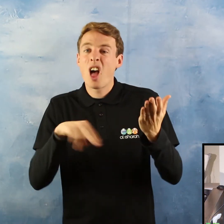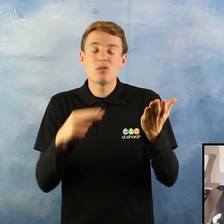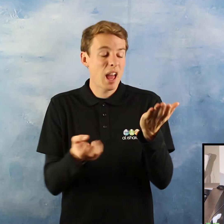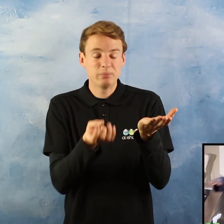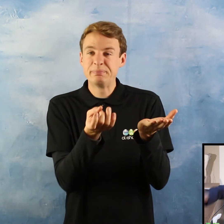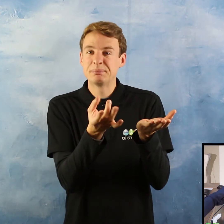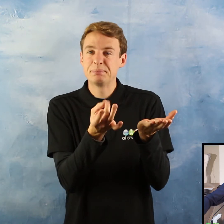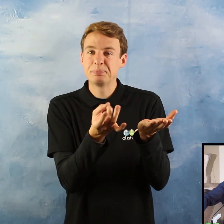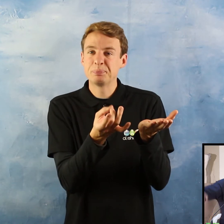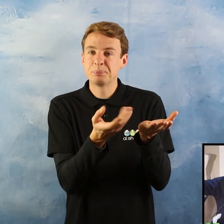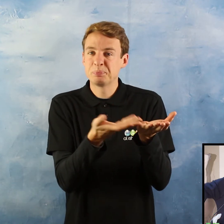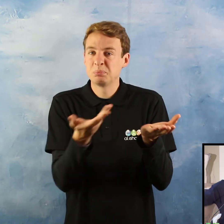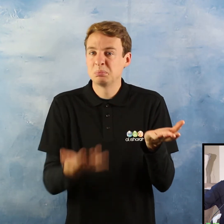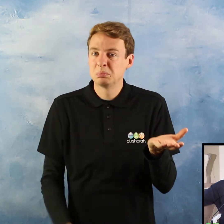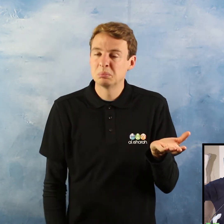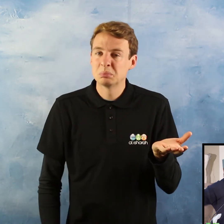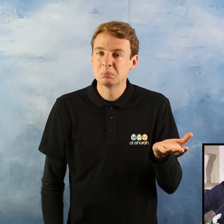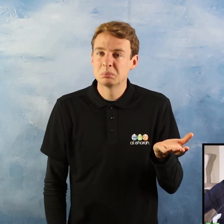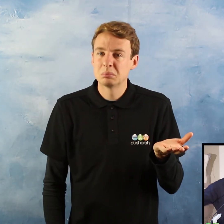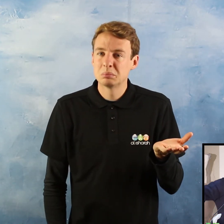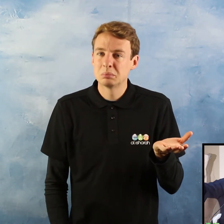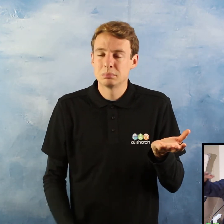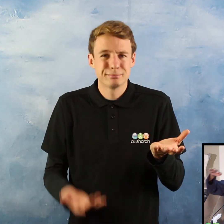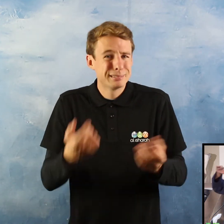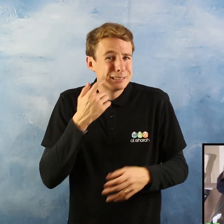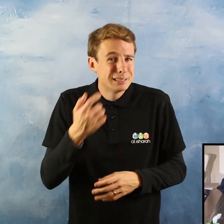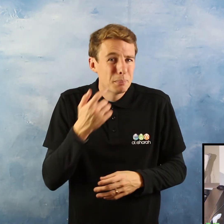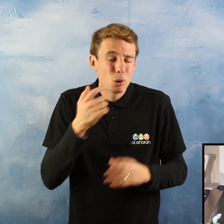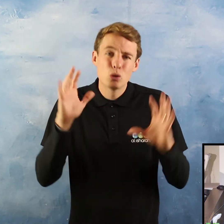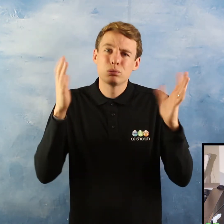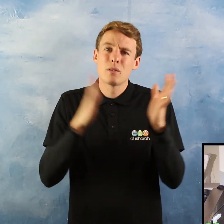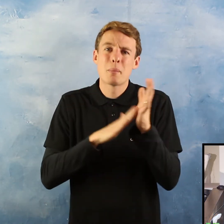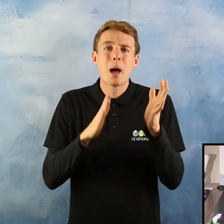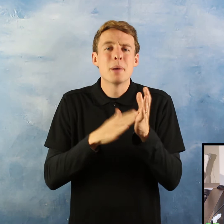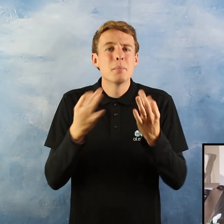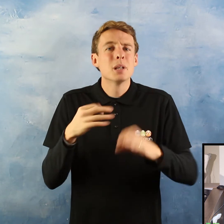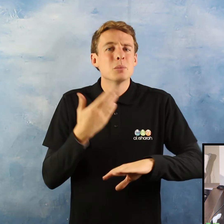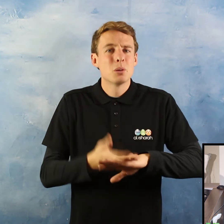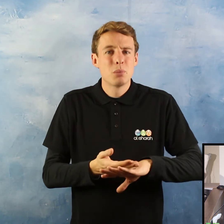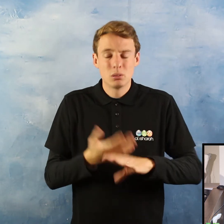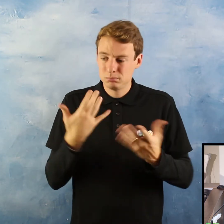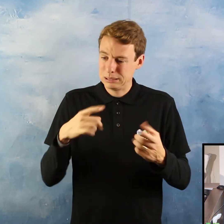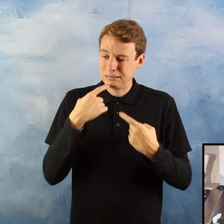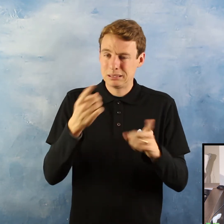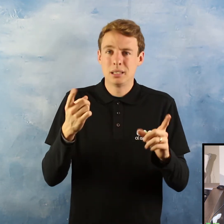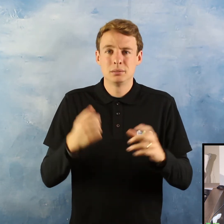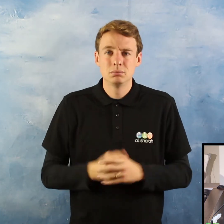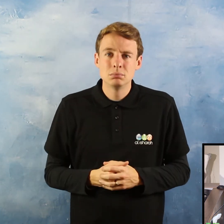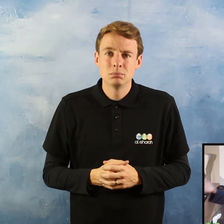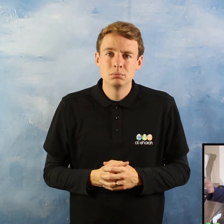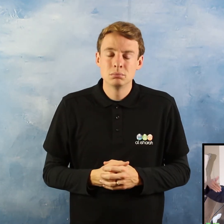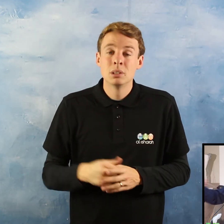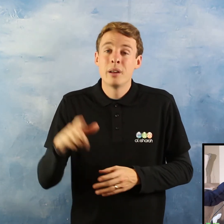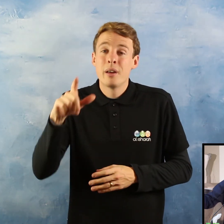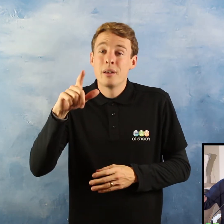down. If you do little bit good deeds, it's going down, heavier. Very simple, Prophet ﷺ said. Therefore, we need